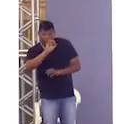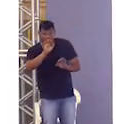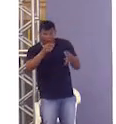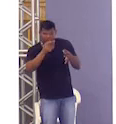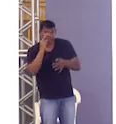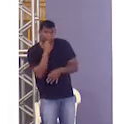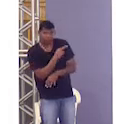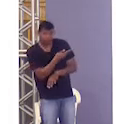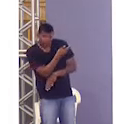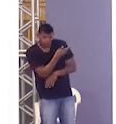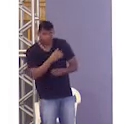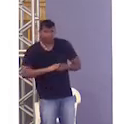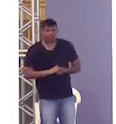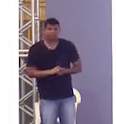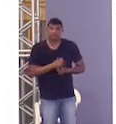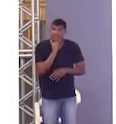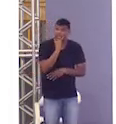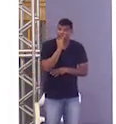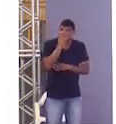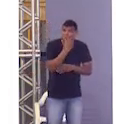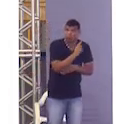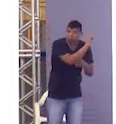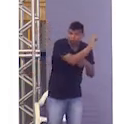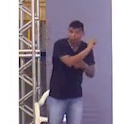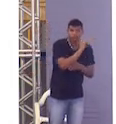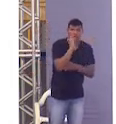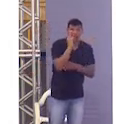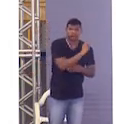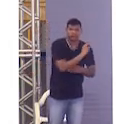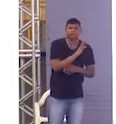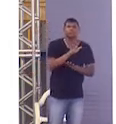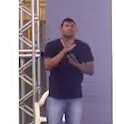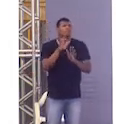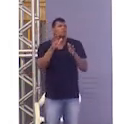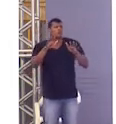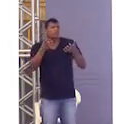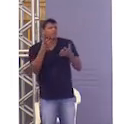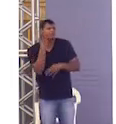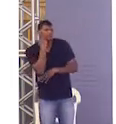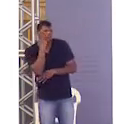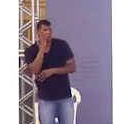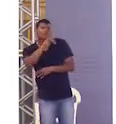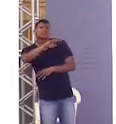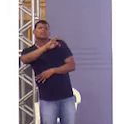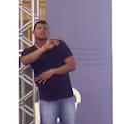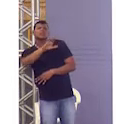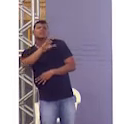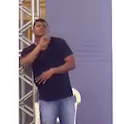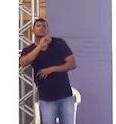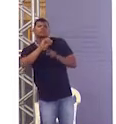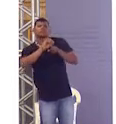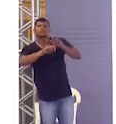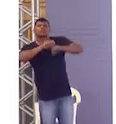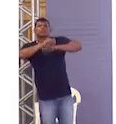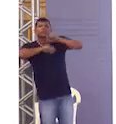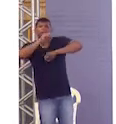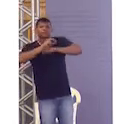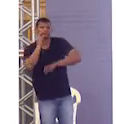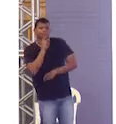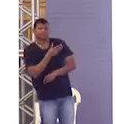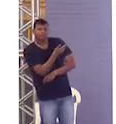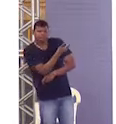parte inteira é quem? O 3. O que é o 14? É